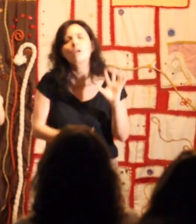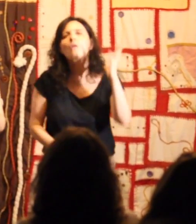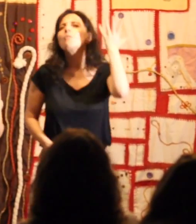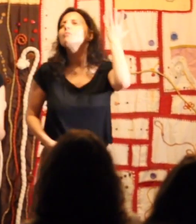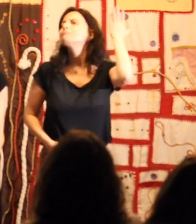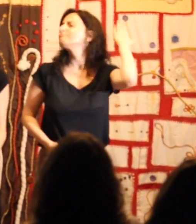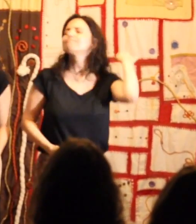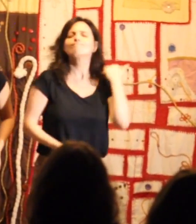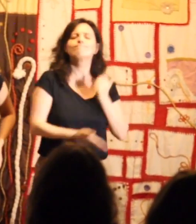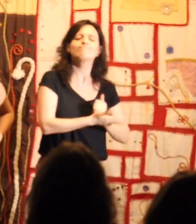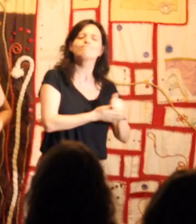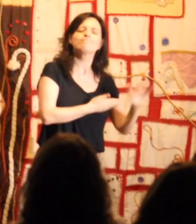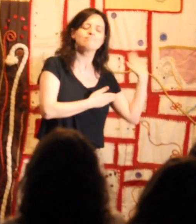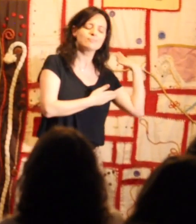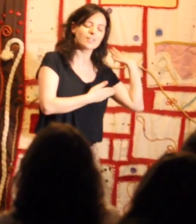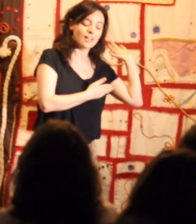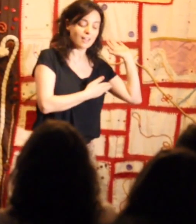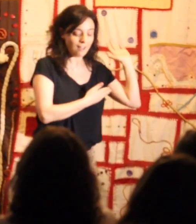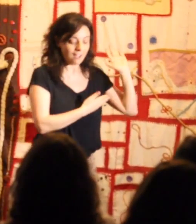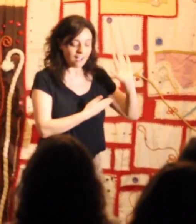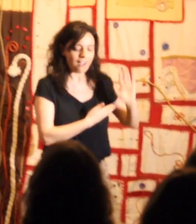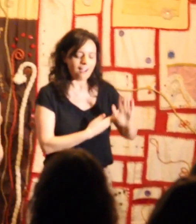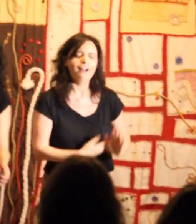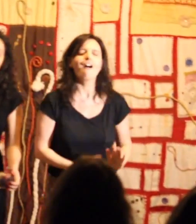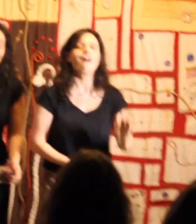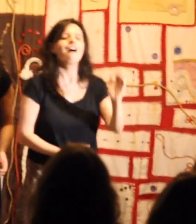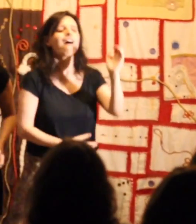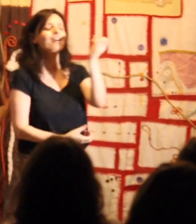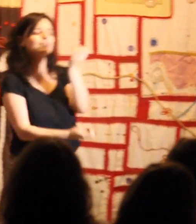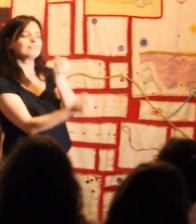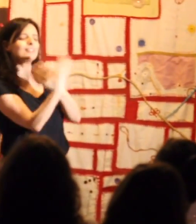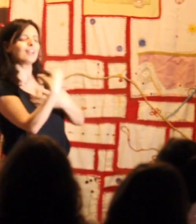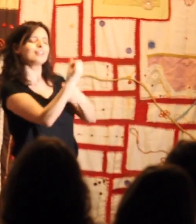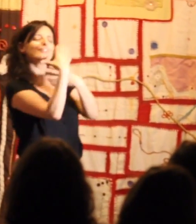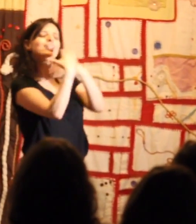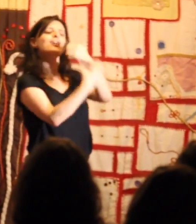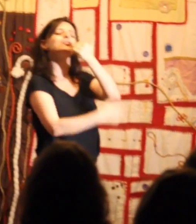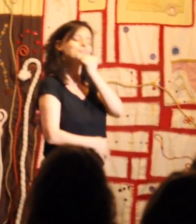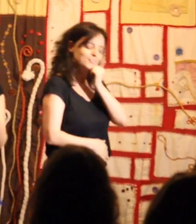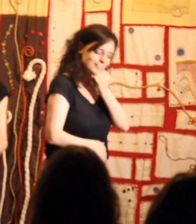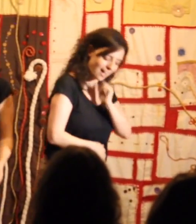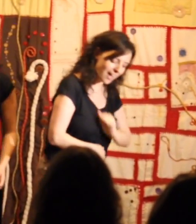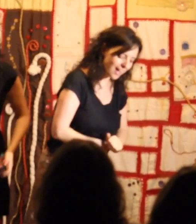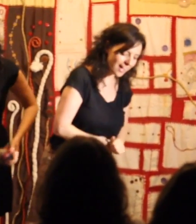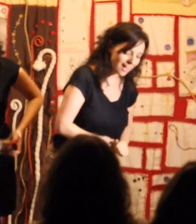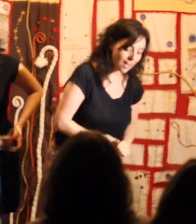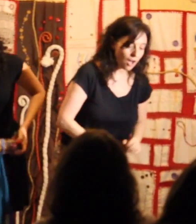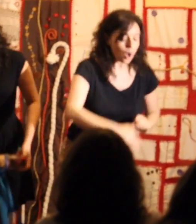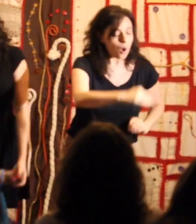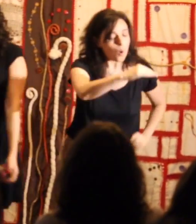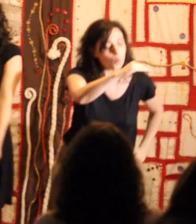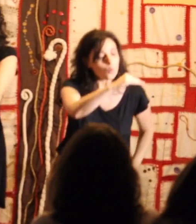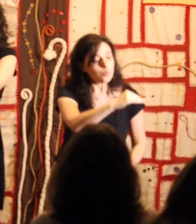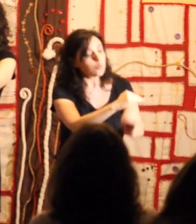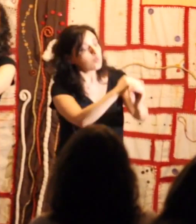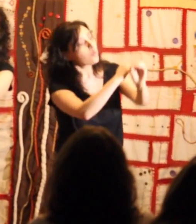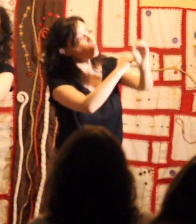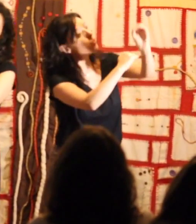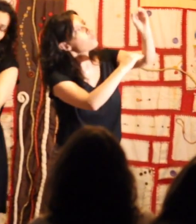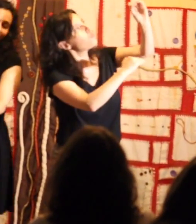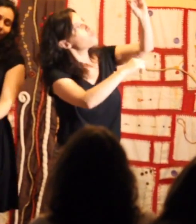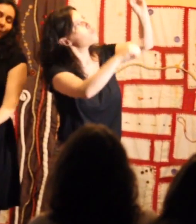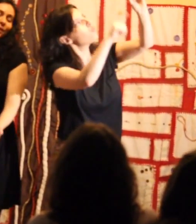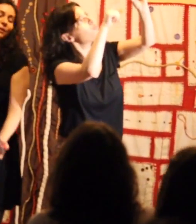passou, passará. Essa certeza a ciência nos dá, que